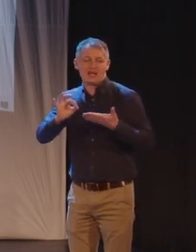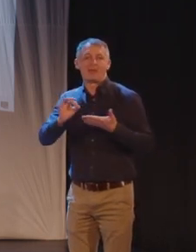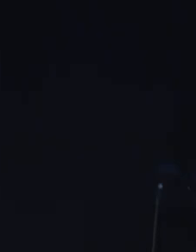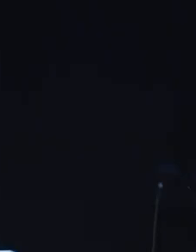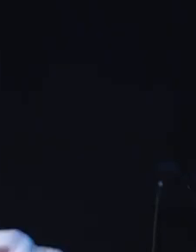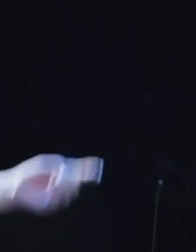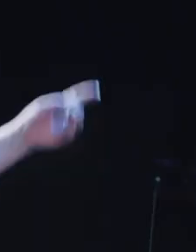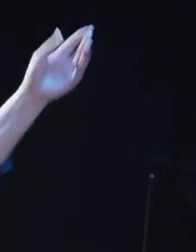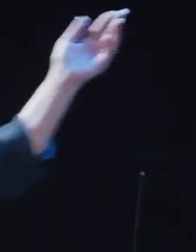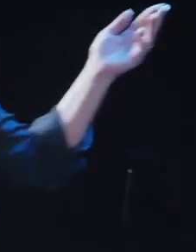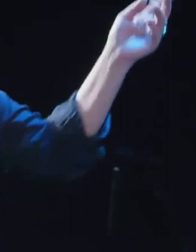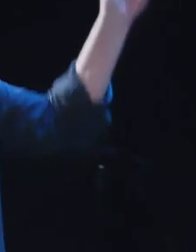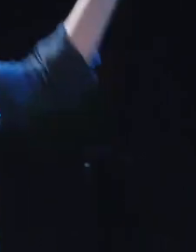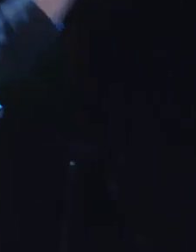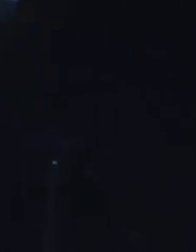Adresa